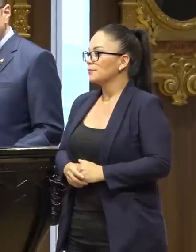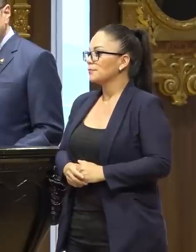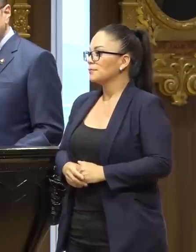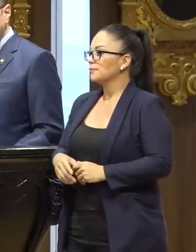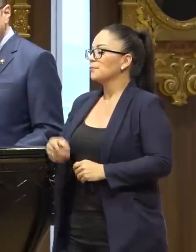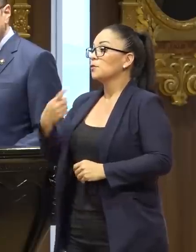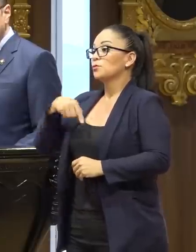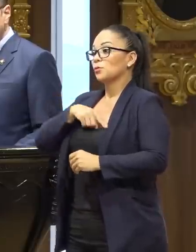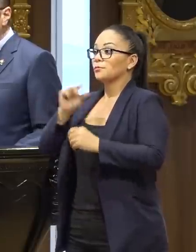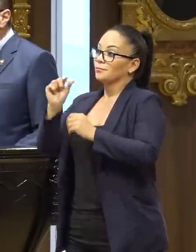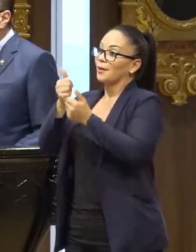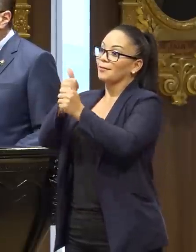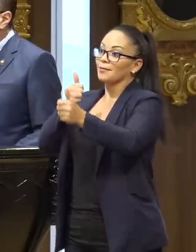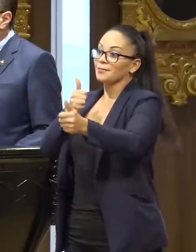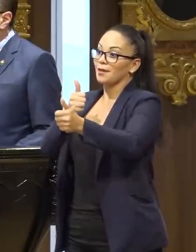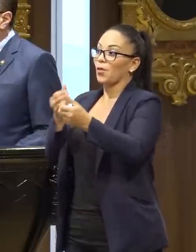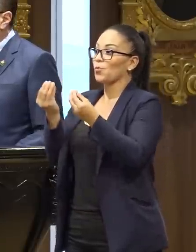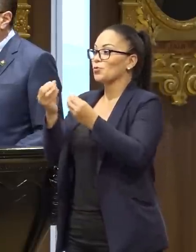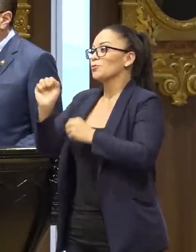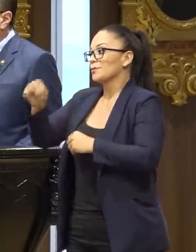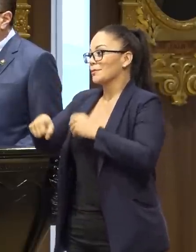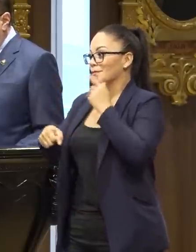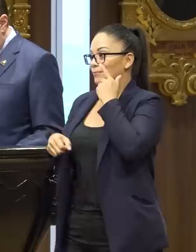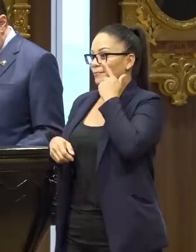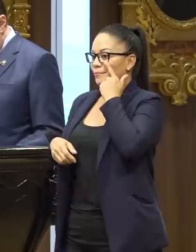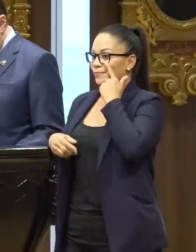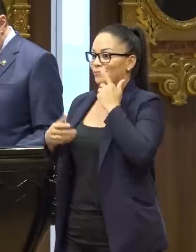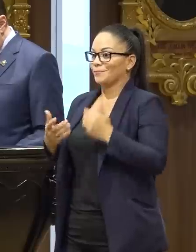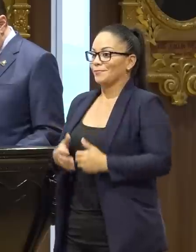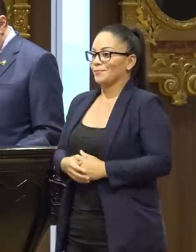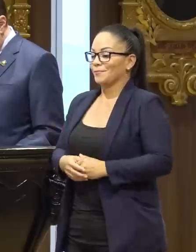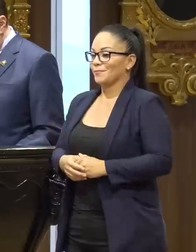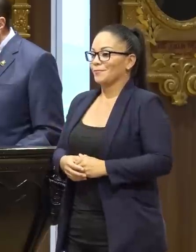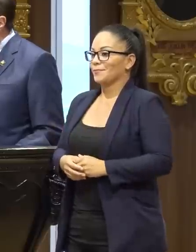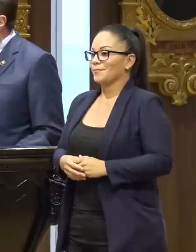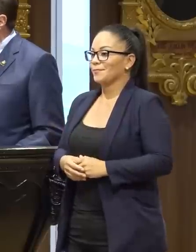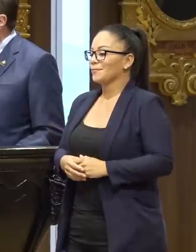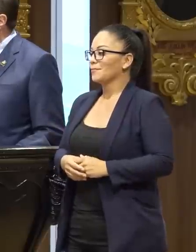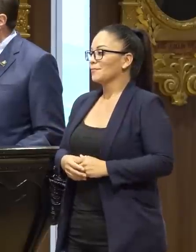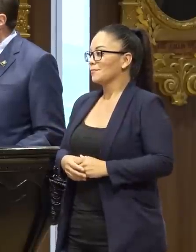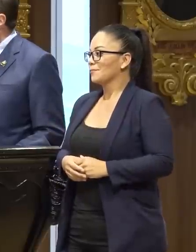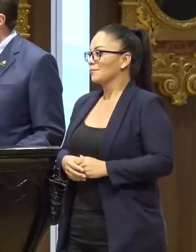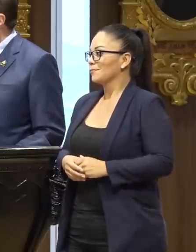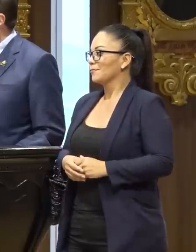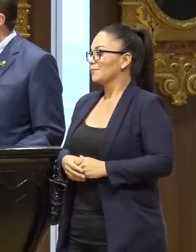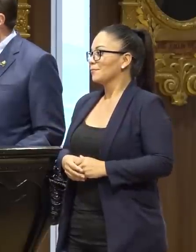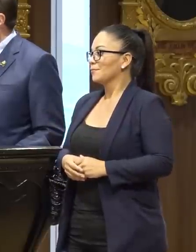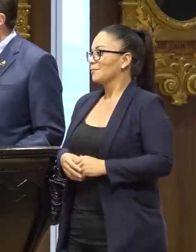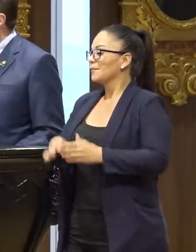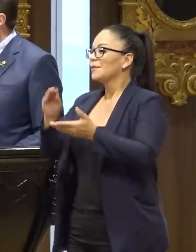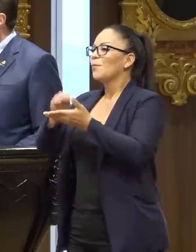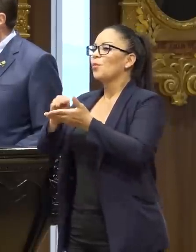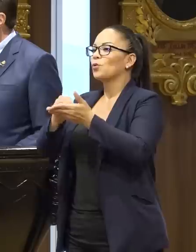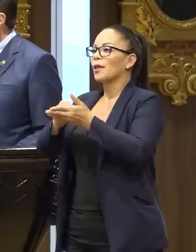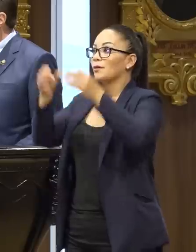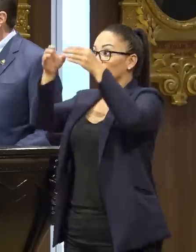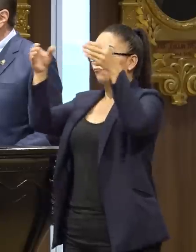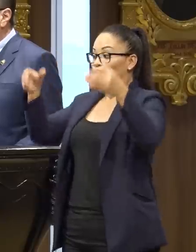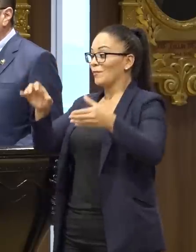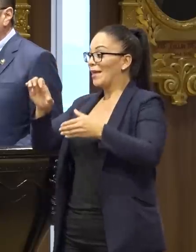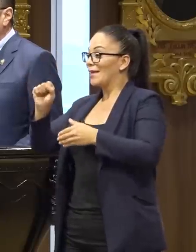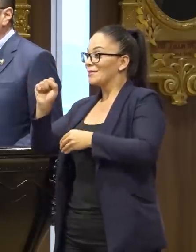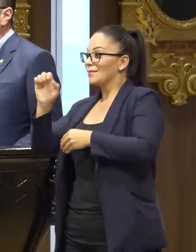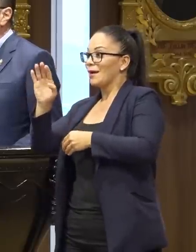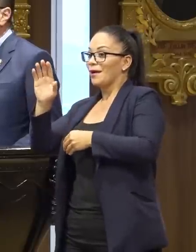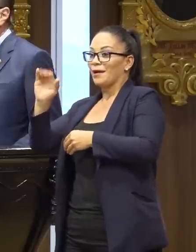Nos hemos atrasado mucho en la colocación de escáneres en la aduana. Nos